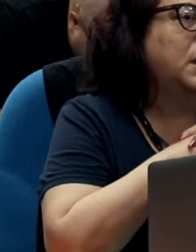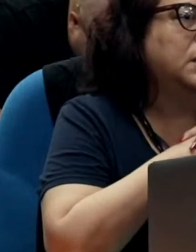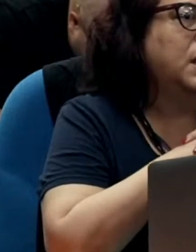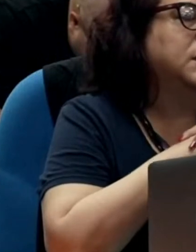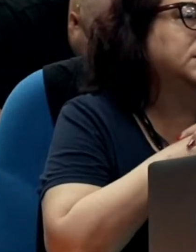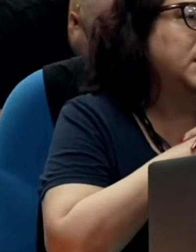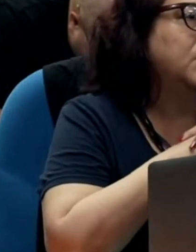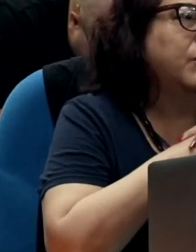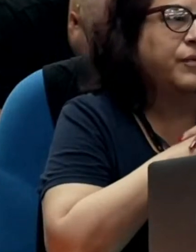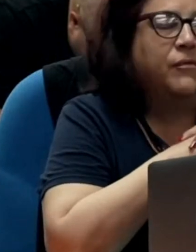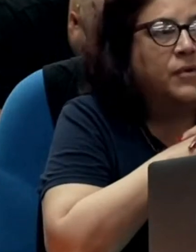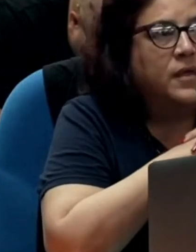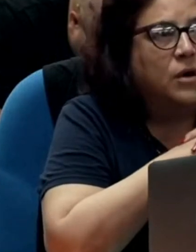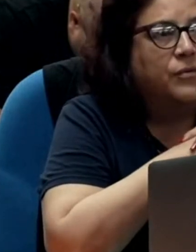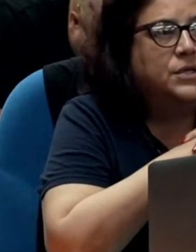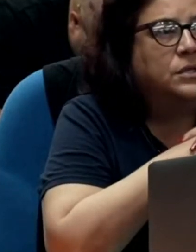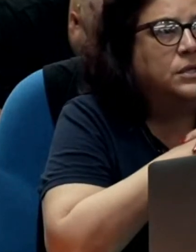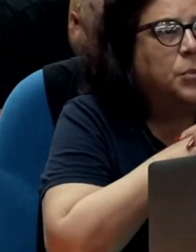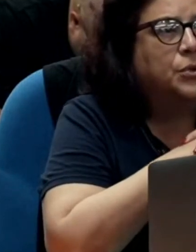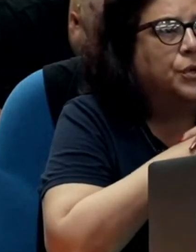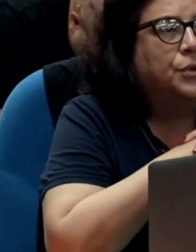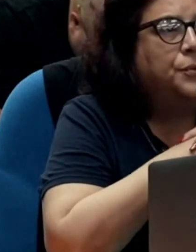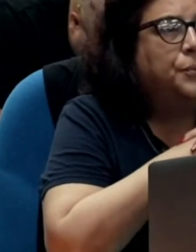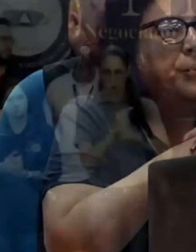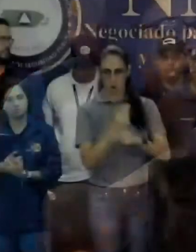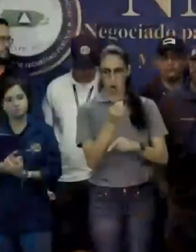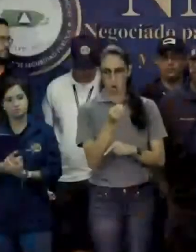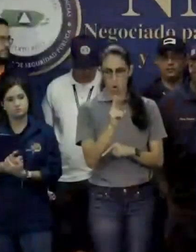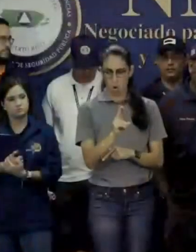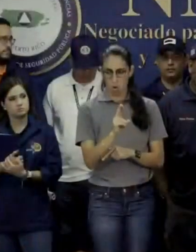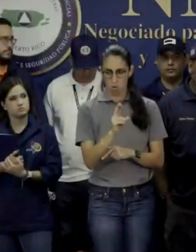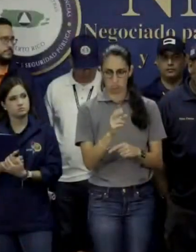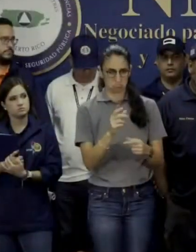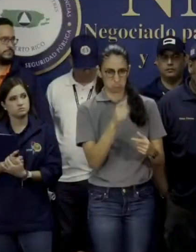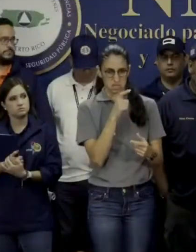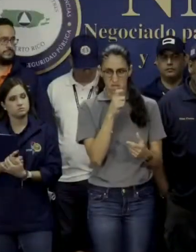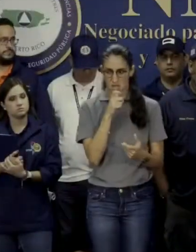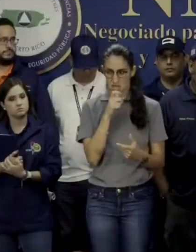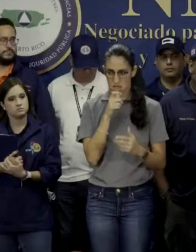es el State Federal Officer de Puerto Rico? Bueno,